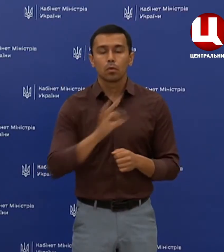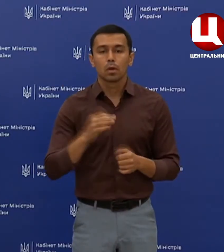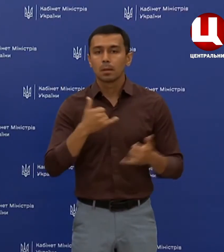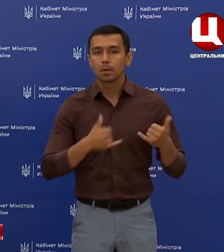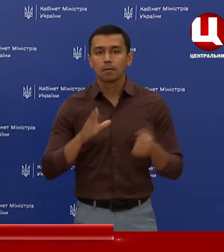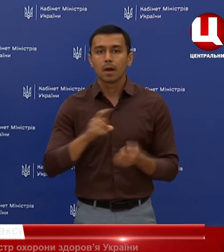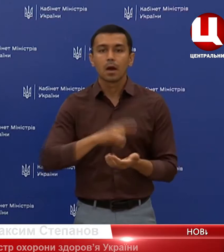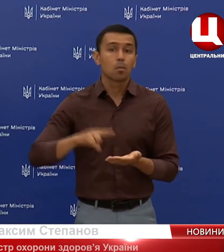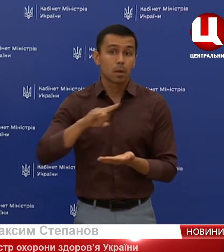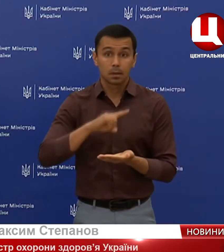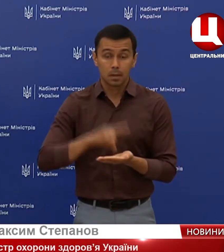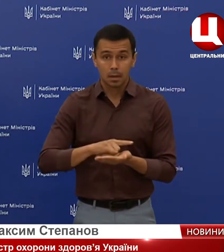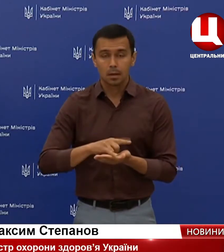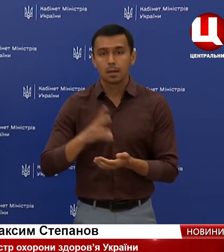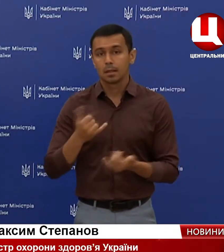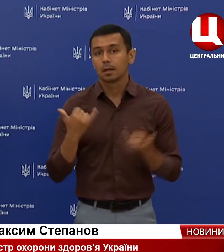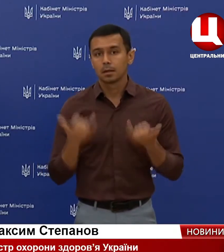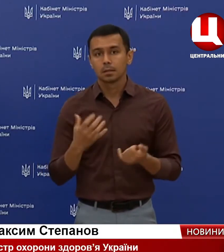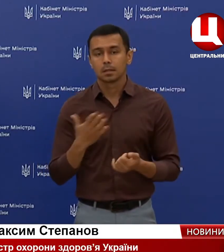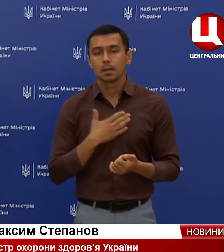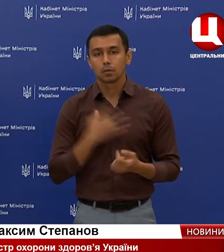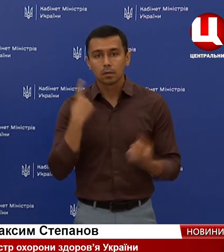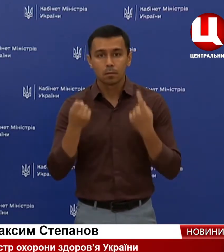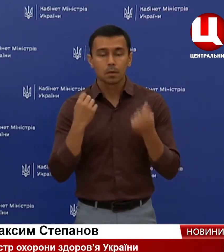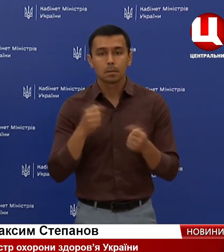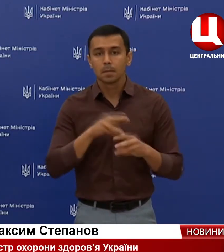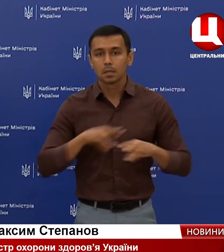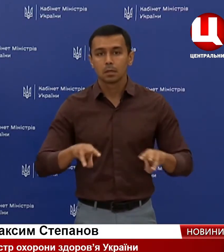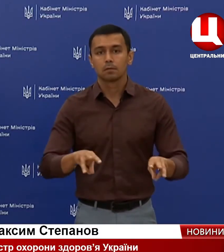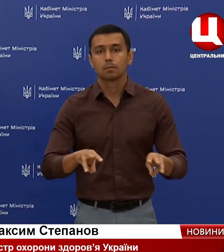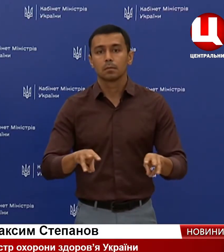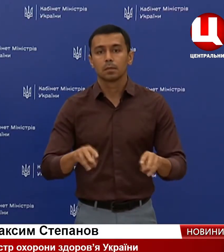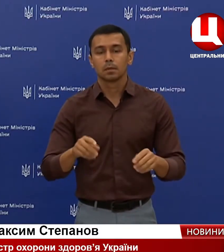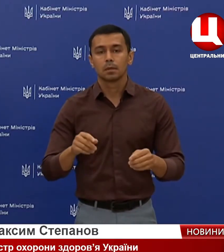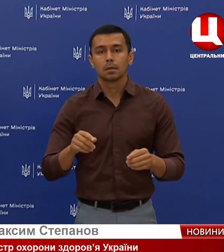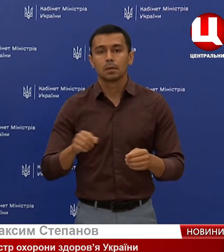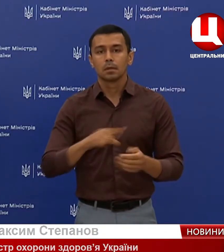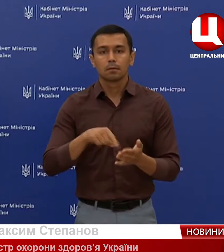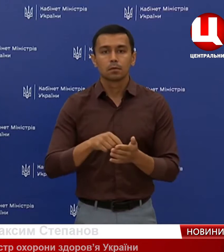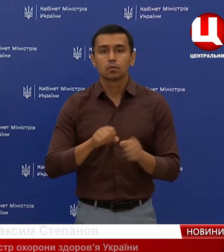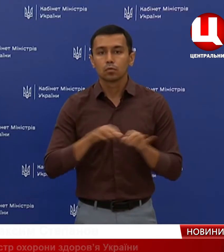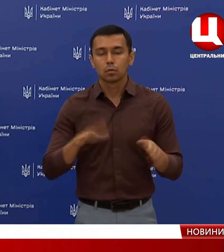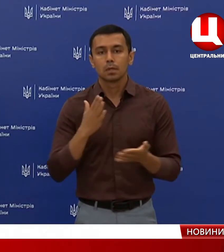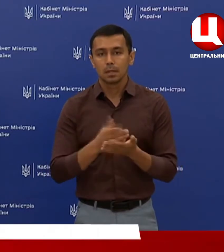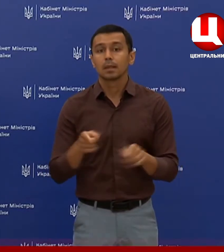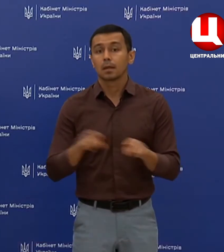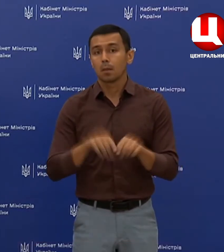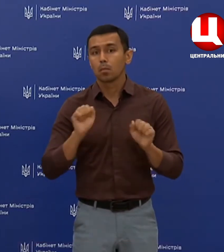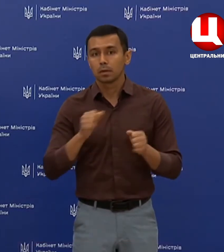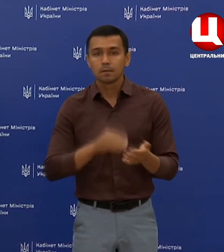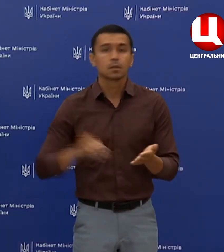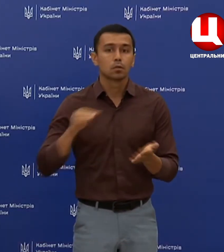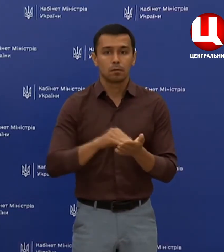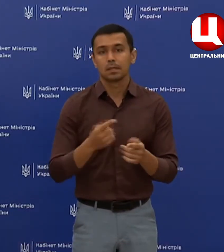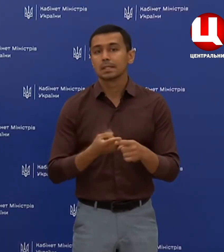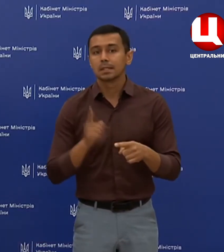лабораторій в аеропортах, наразі, за нашою інформацією, Міністерством інфраструктури розглядається така можливість